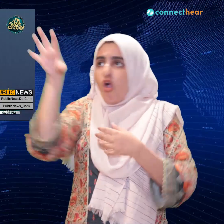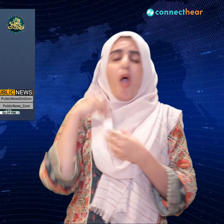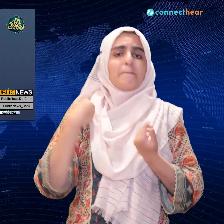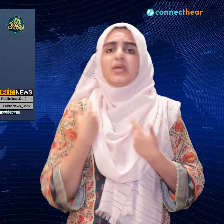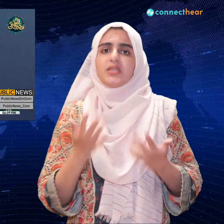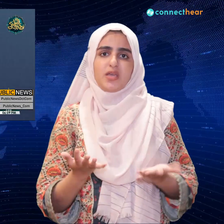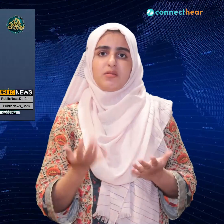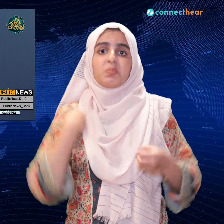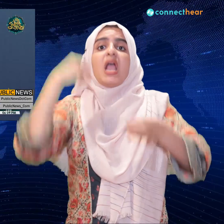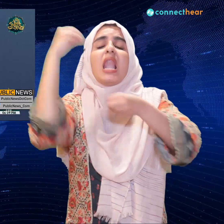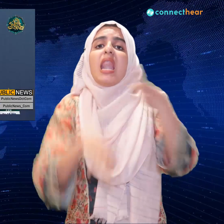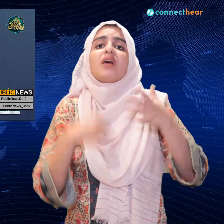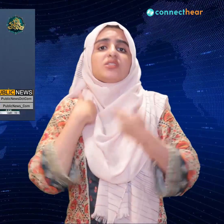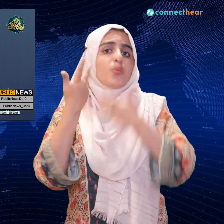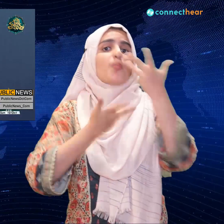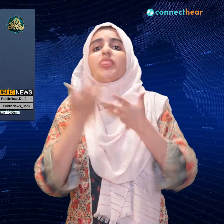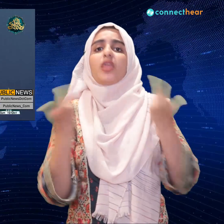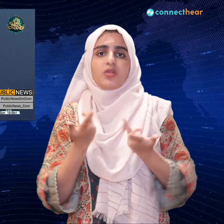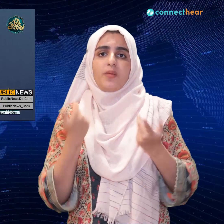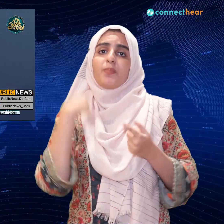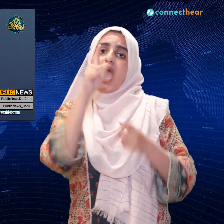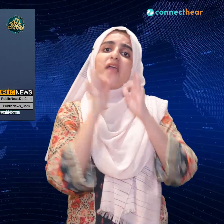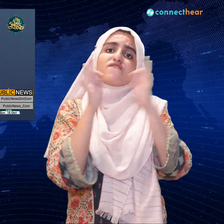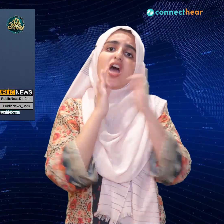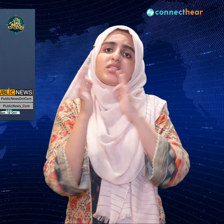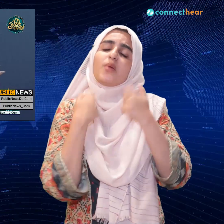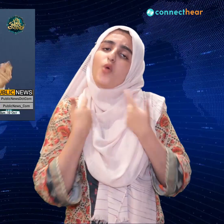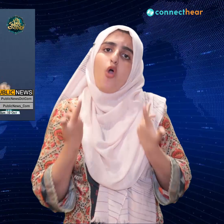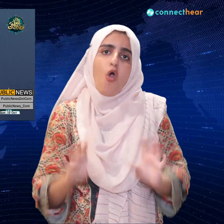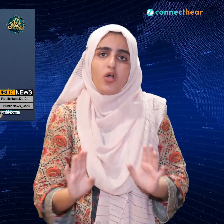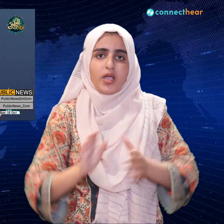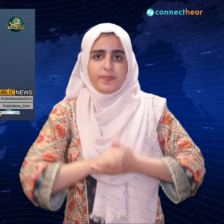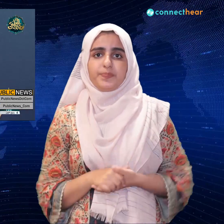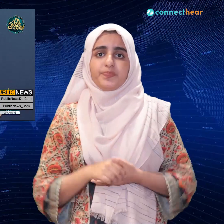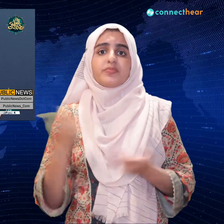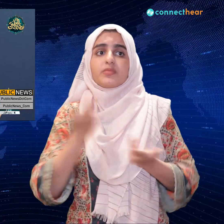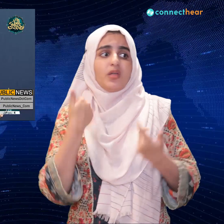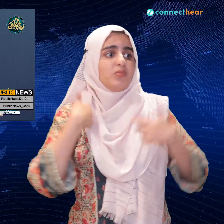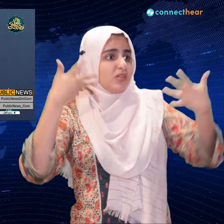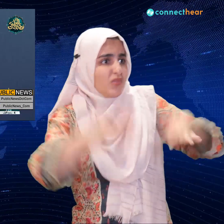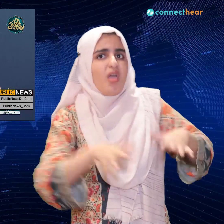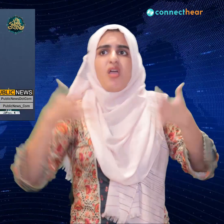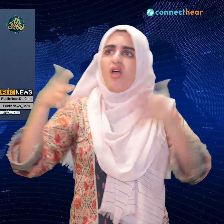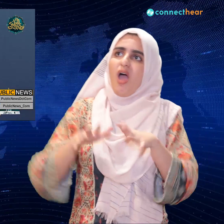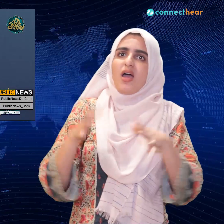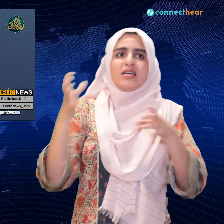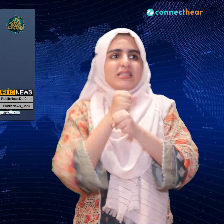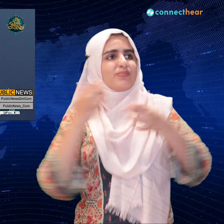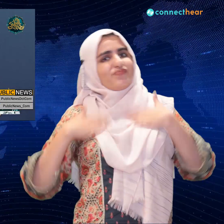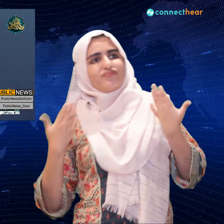جو کرنا کیا چاہتا ہوں، میں نے یہ فیصلہ کیا کہ یہ اس طرح تو ہم فنکشنز کرتے رہیں گے، فنکشنز ختم ہو جائیں